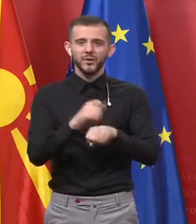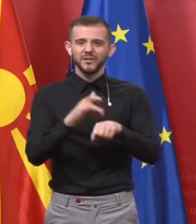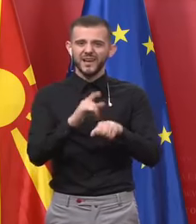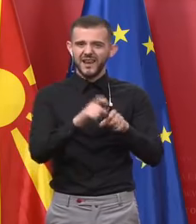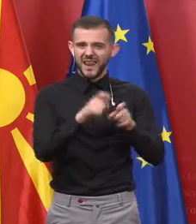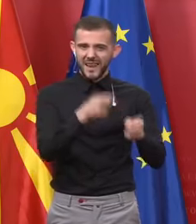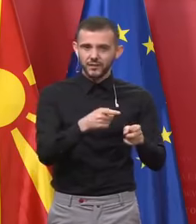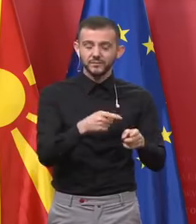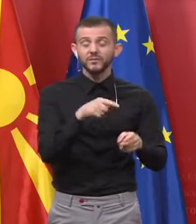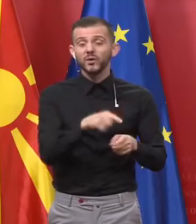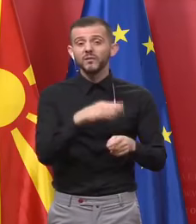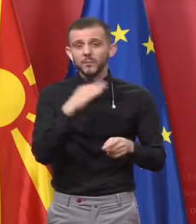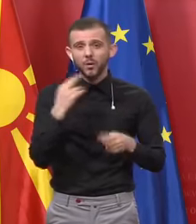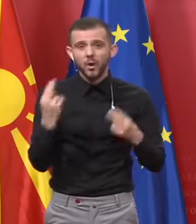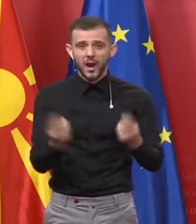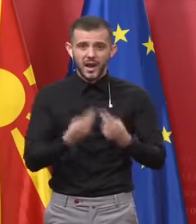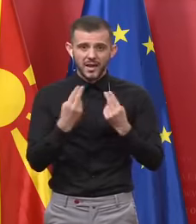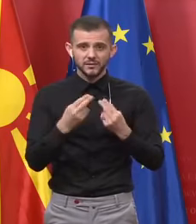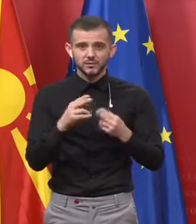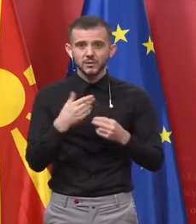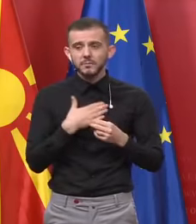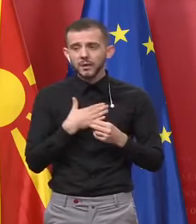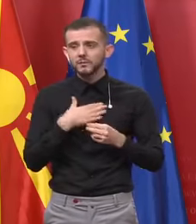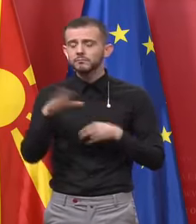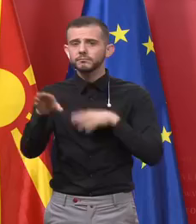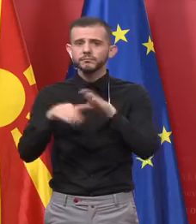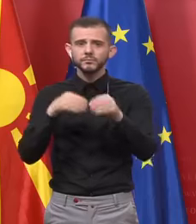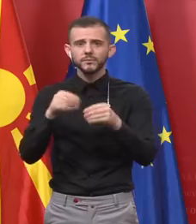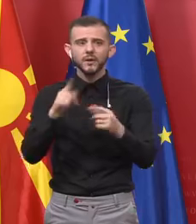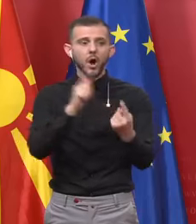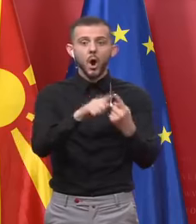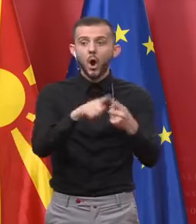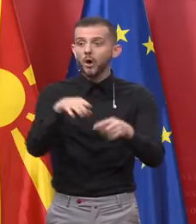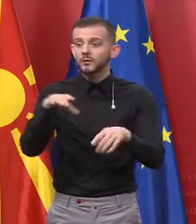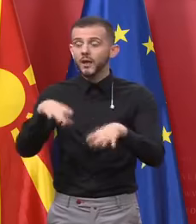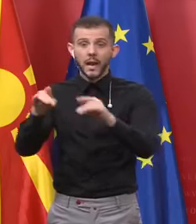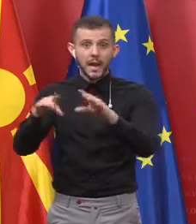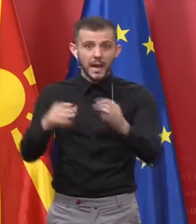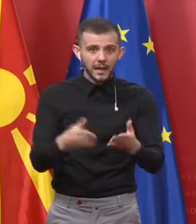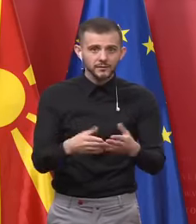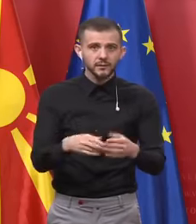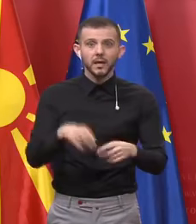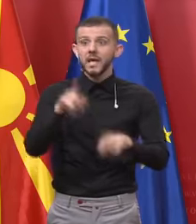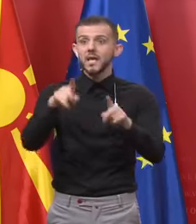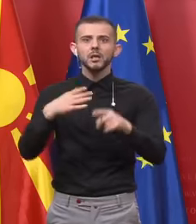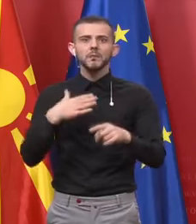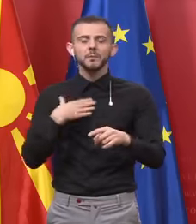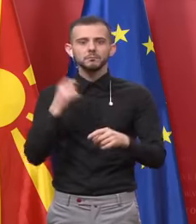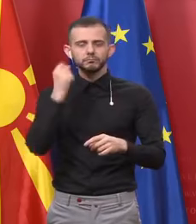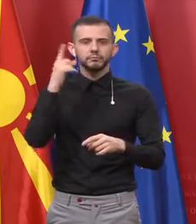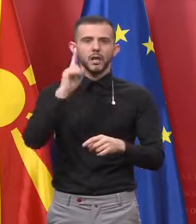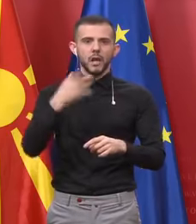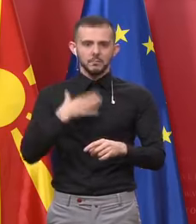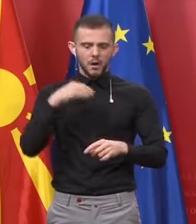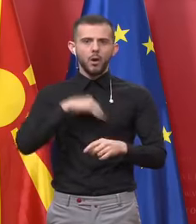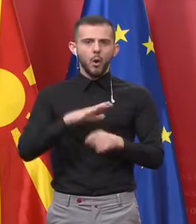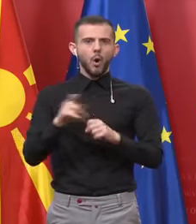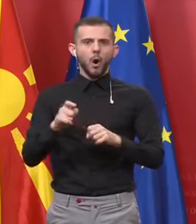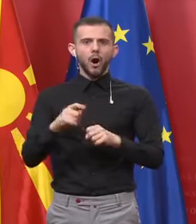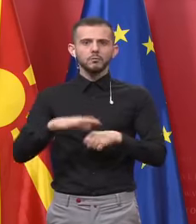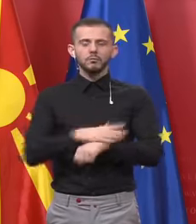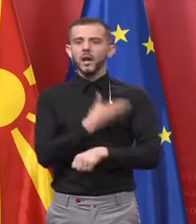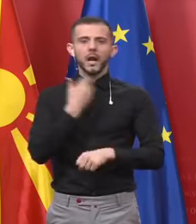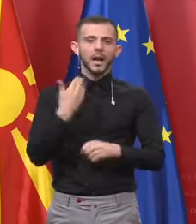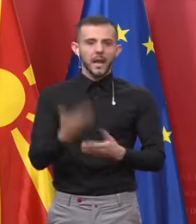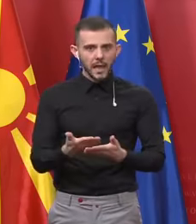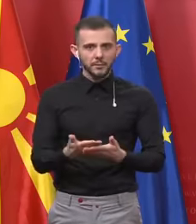што многу полесно ќе се стигнува до примарните контакти, дури и тие несвесни, кои што човек диагностициран,